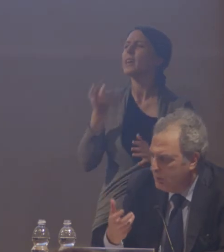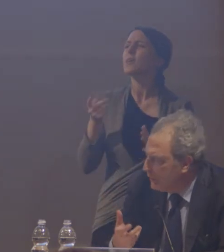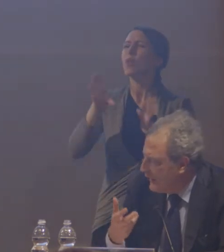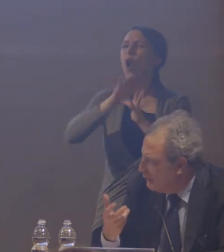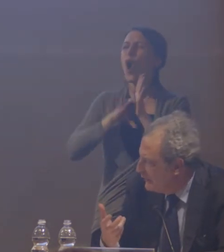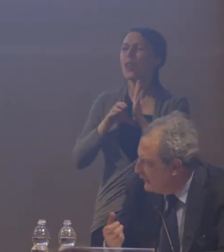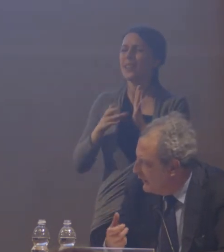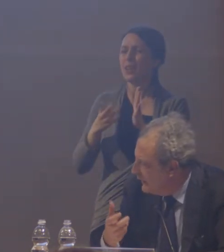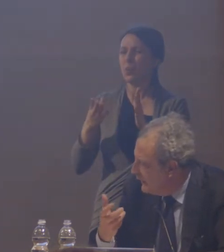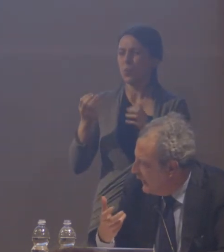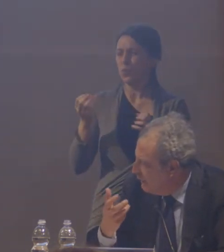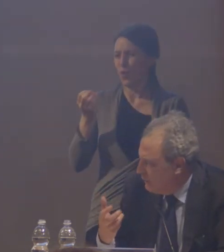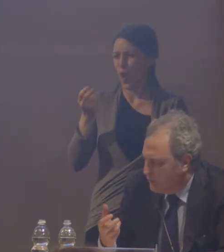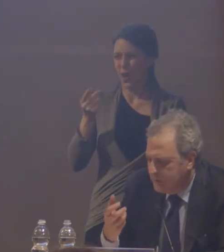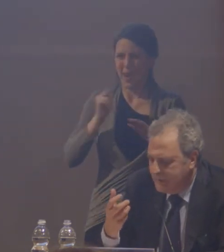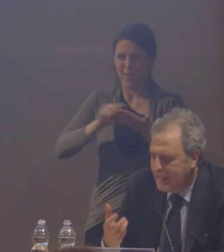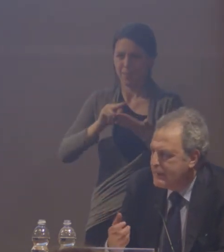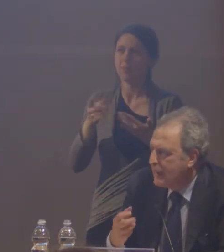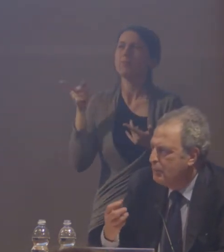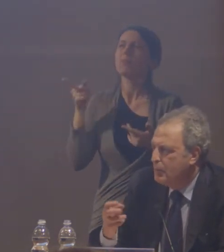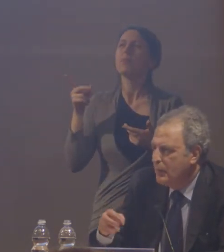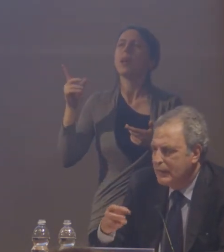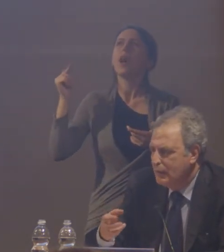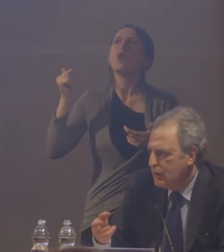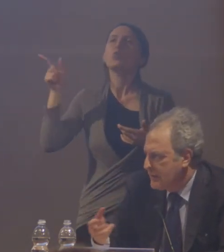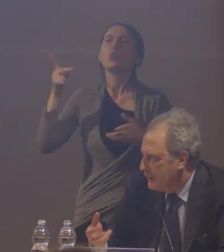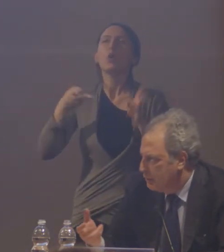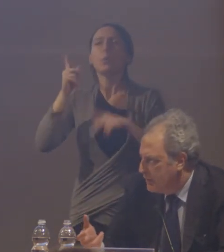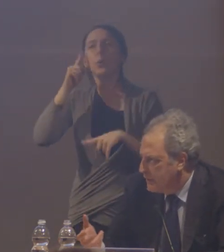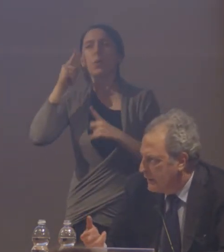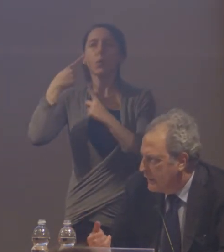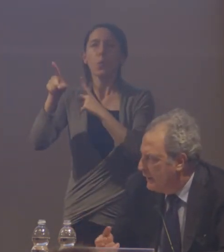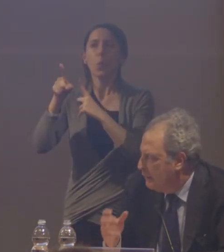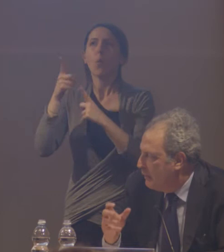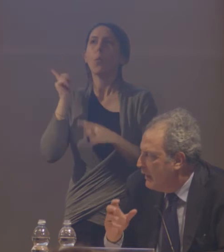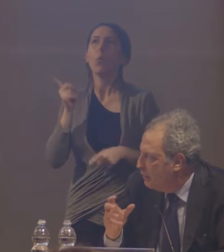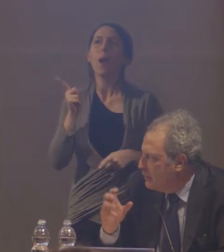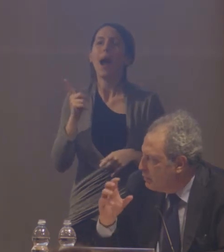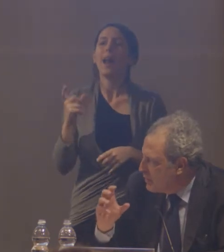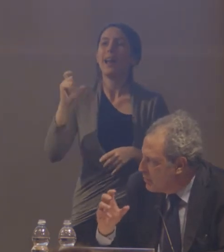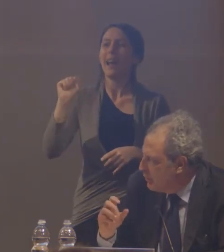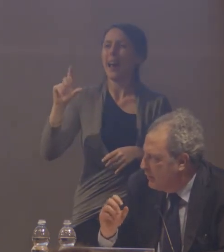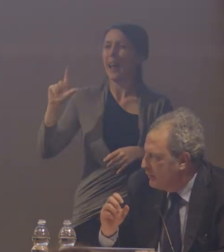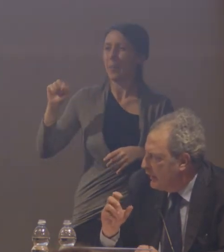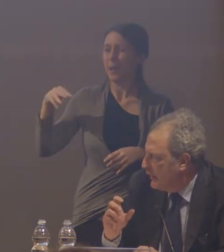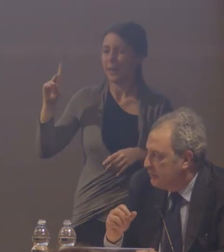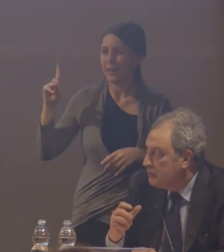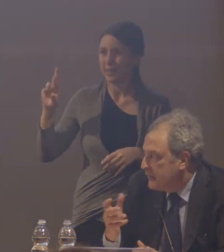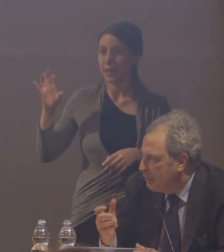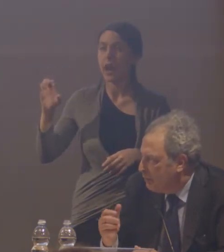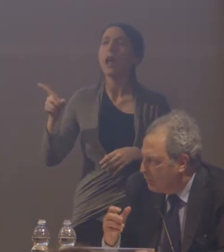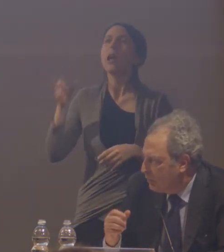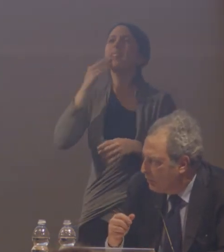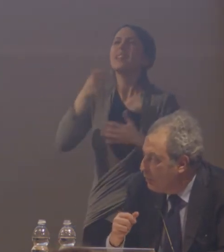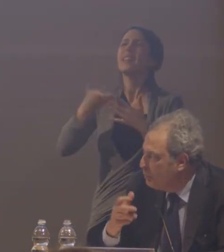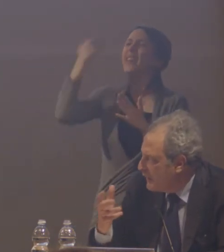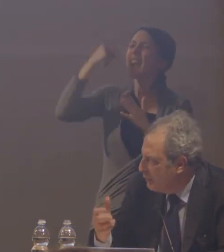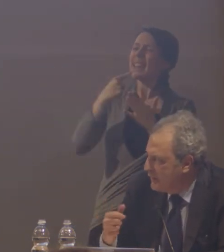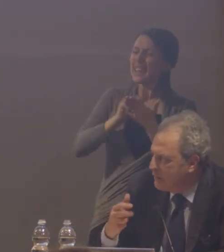pensava molto a Calamandrei, avevano in testa il problema delle minoranze linguistiche, ma lui di questo ha, direi